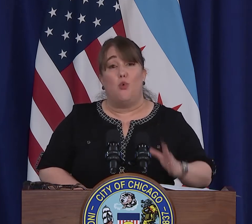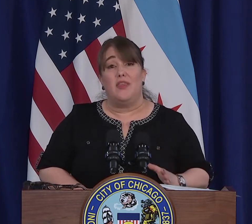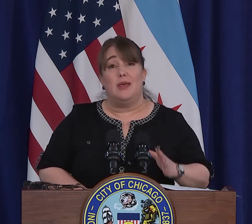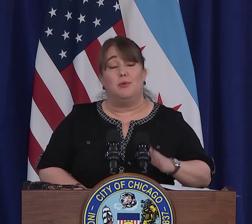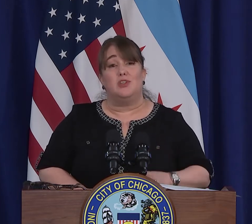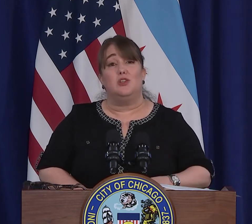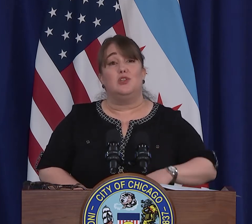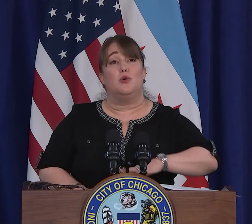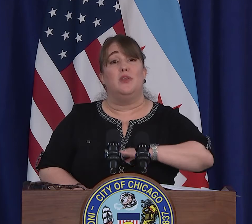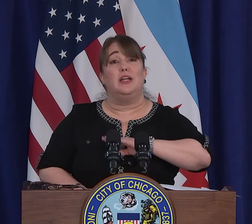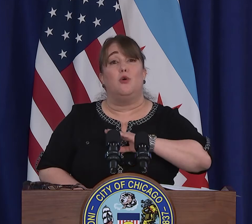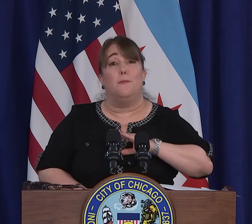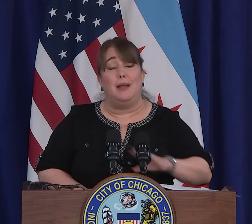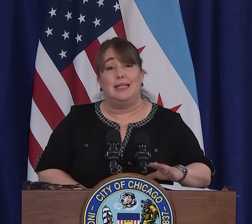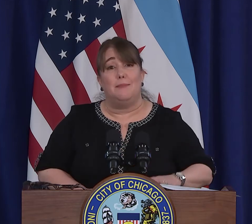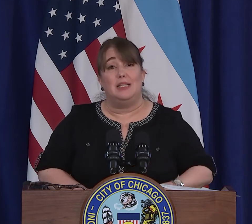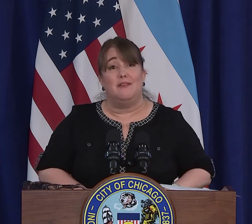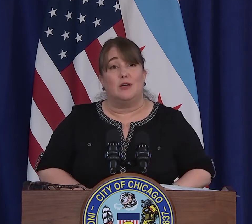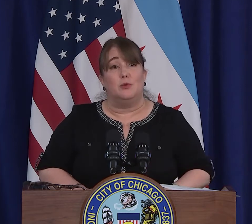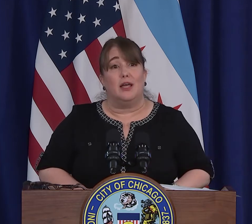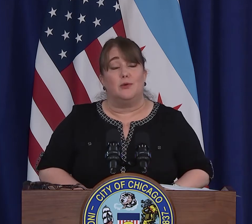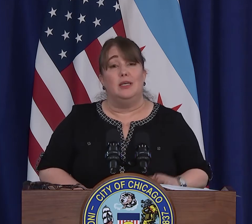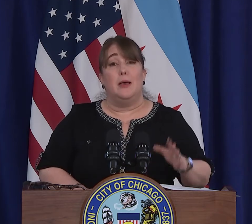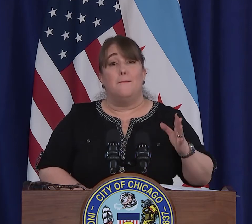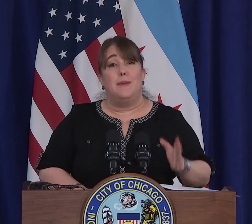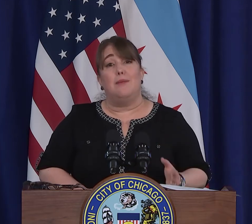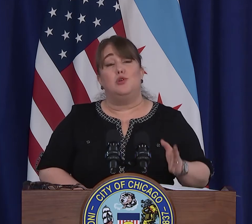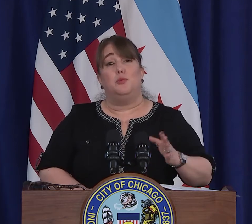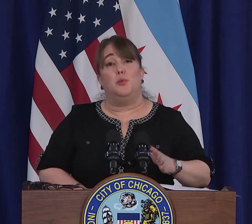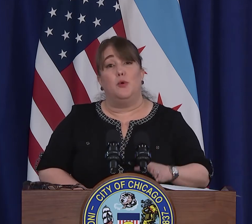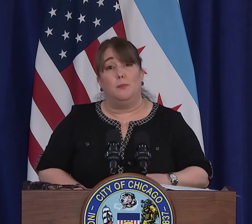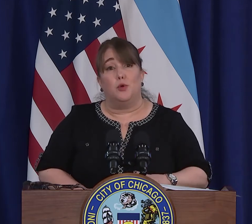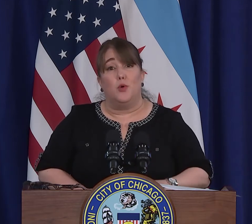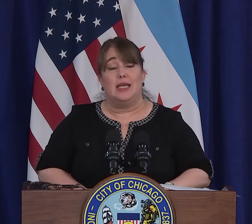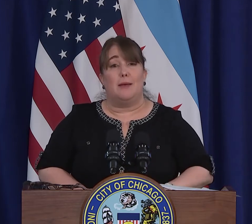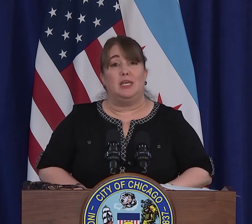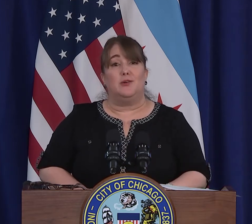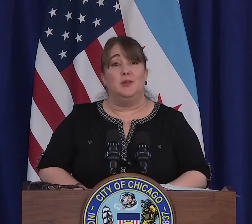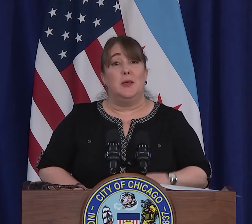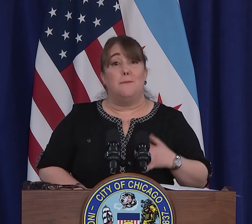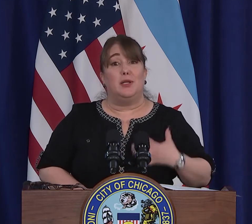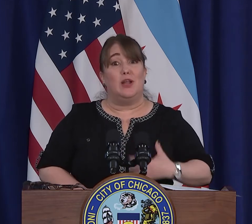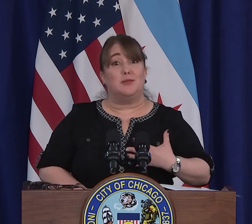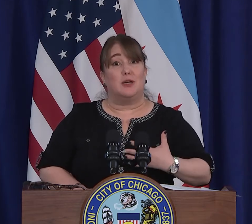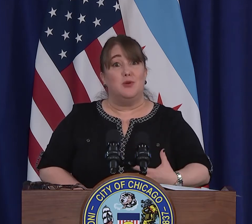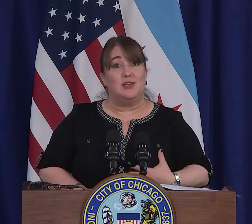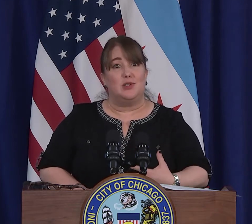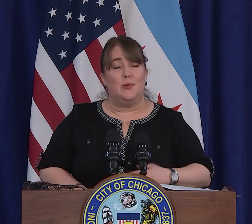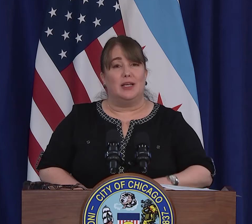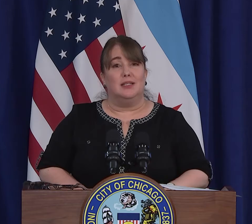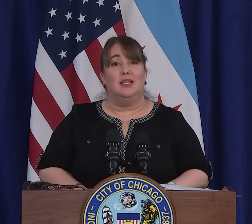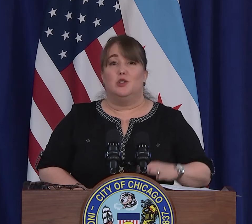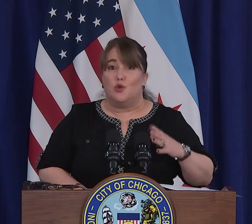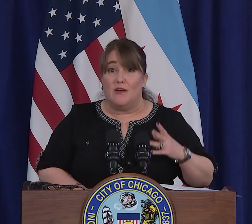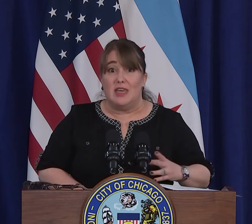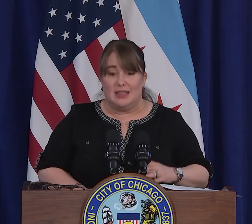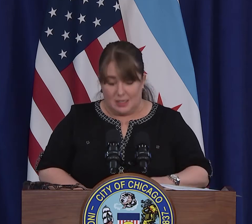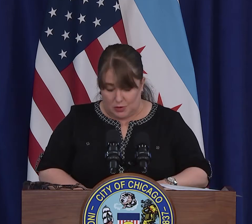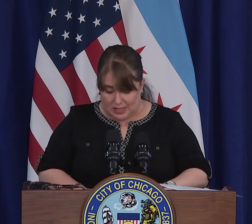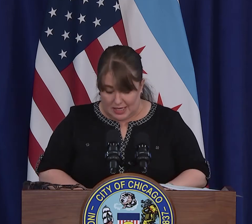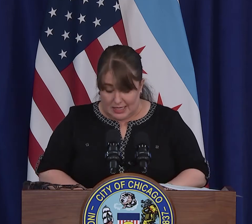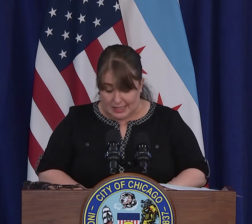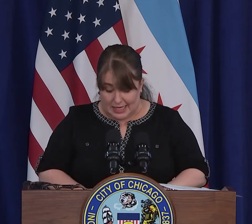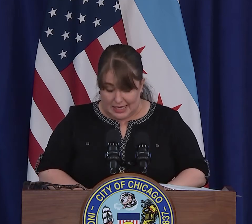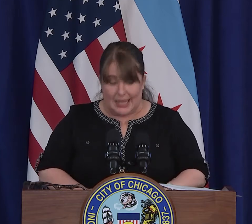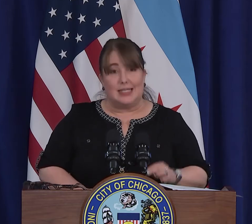y 50% se encuentran completamente vacunados. Vamos por buen camino, pero las vacunas sobran. Todavía